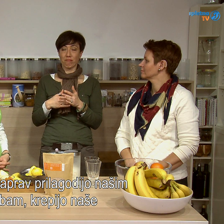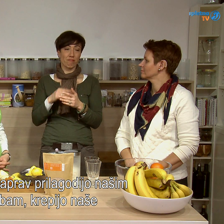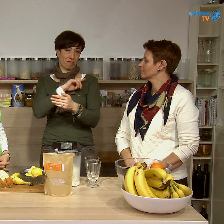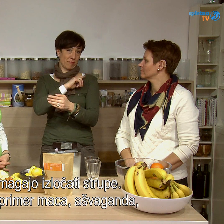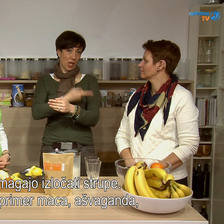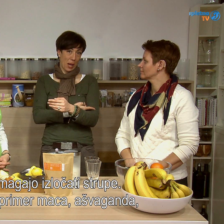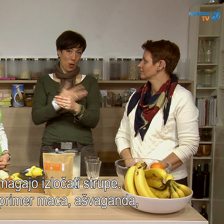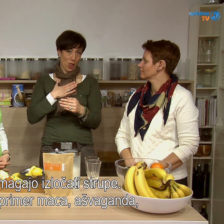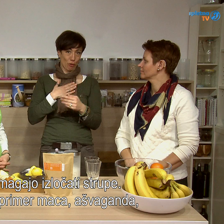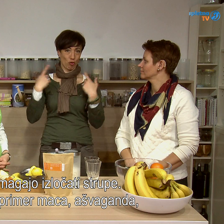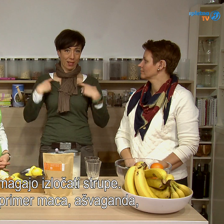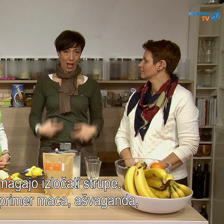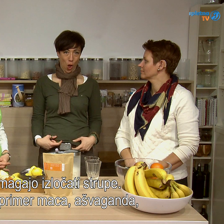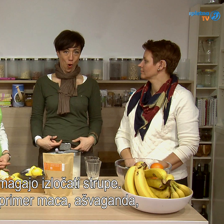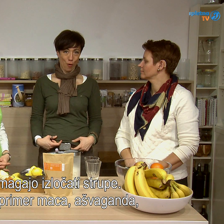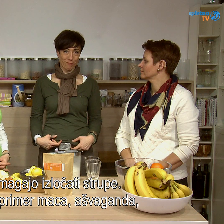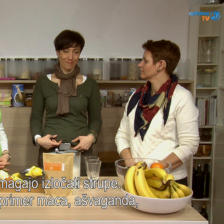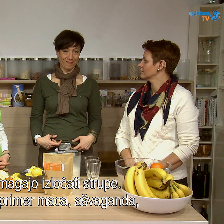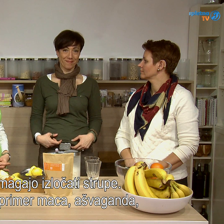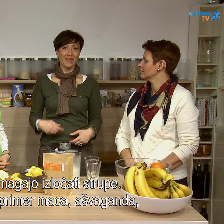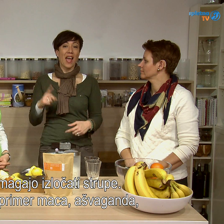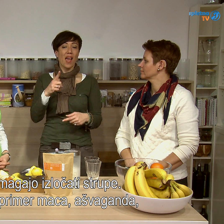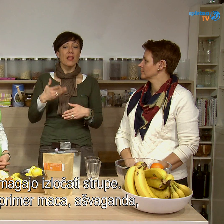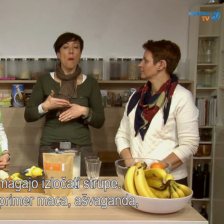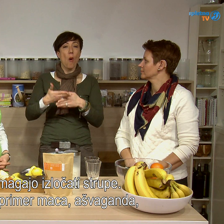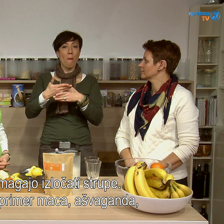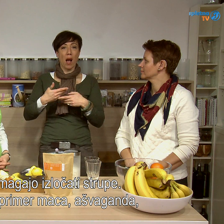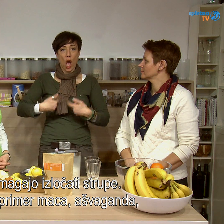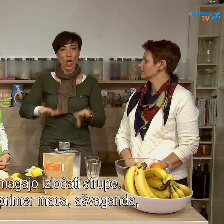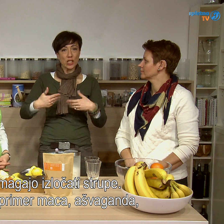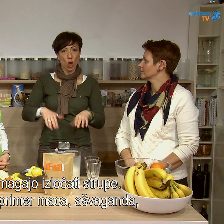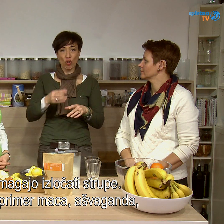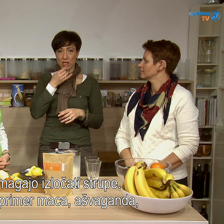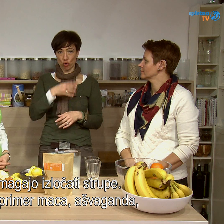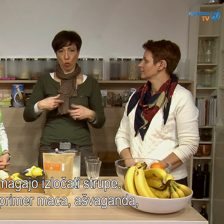krepijo naše telo in pomagajo izločati strupe.